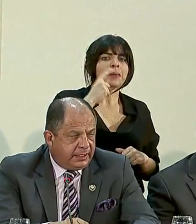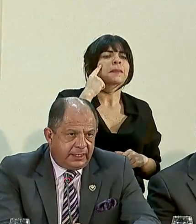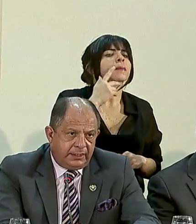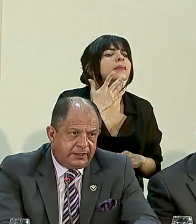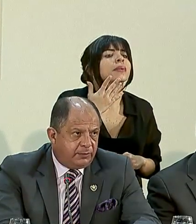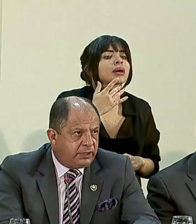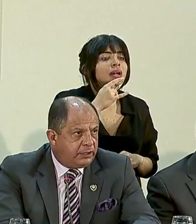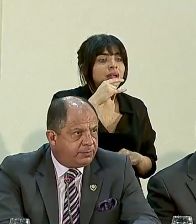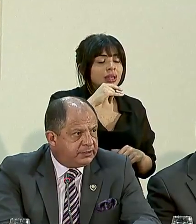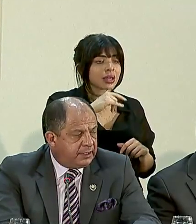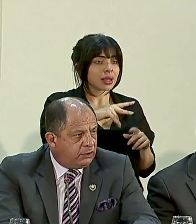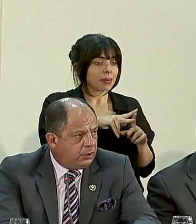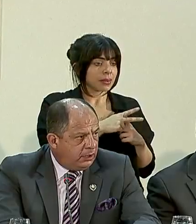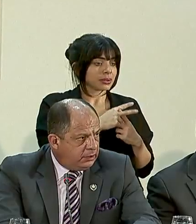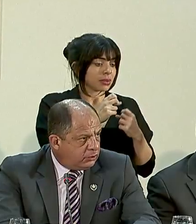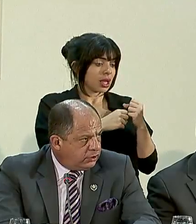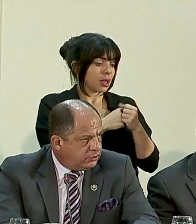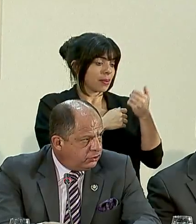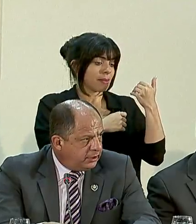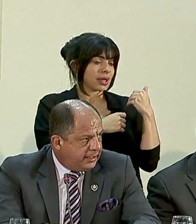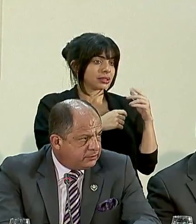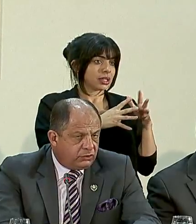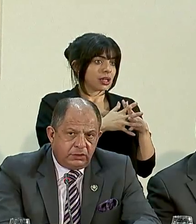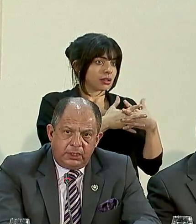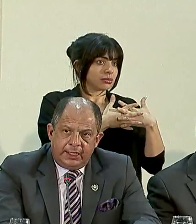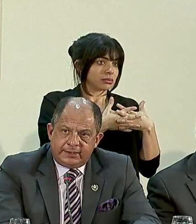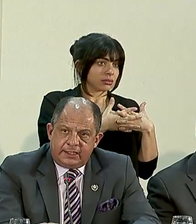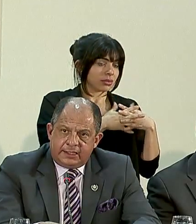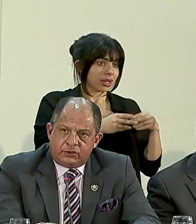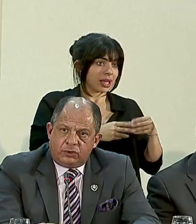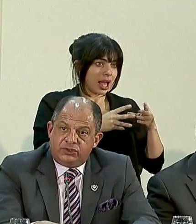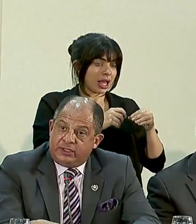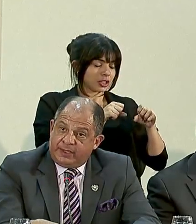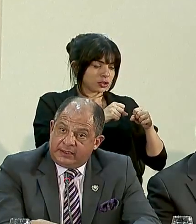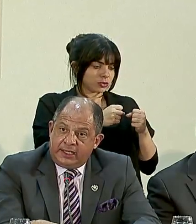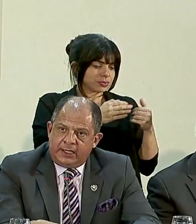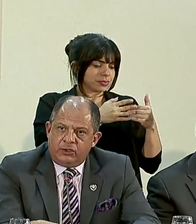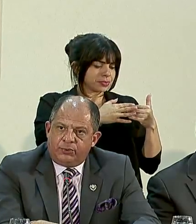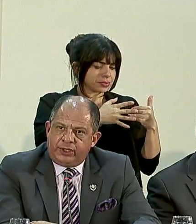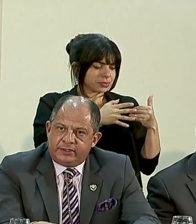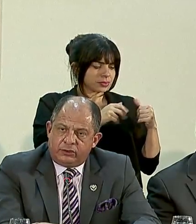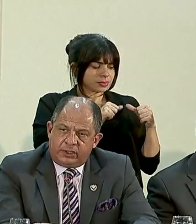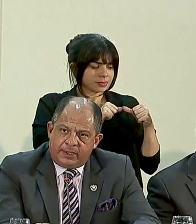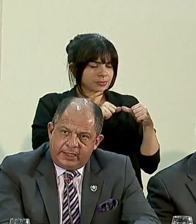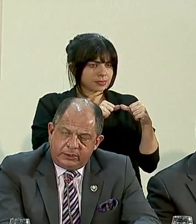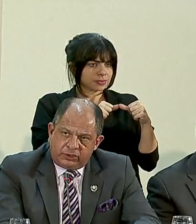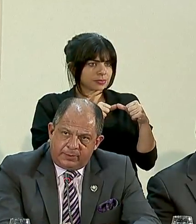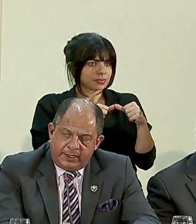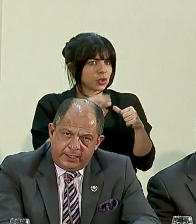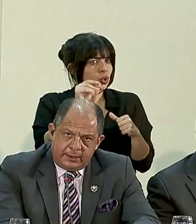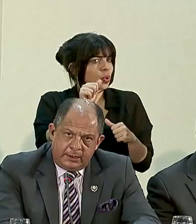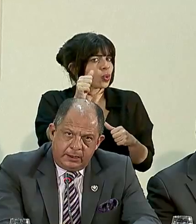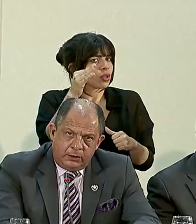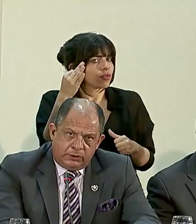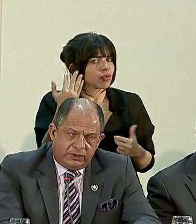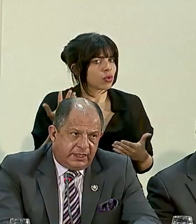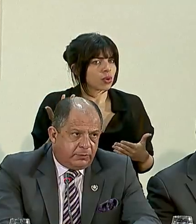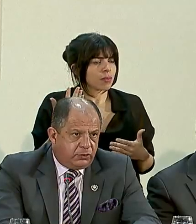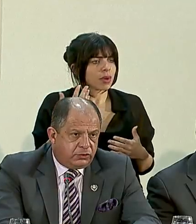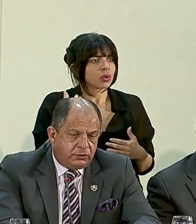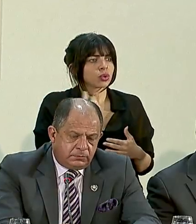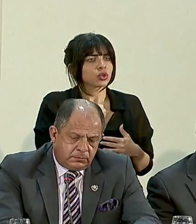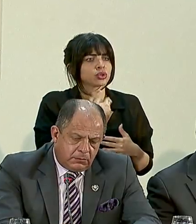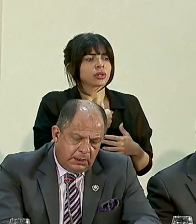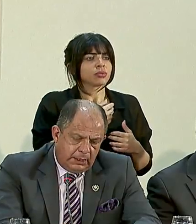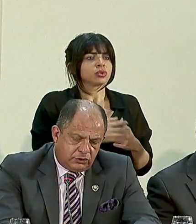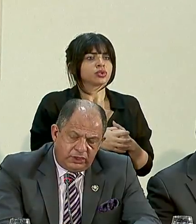en la línea que iniciamos el año pasado de contención del gasto, este gasto se mantenga. No podría ser de otra manera cuando